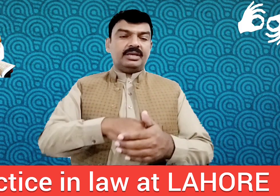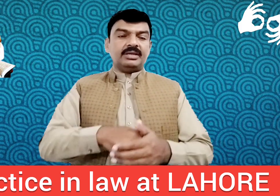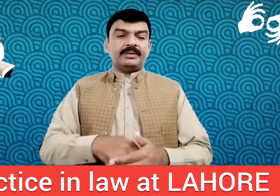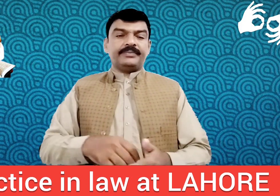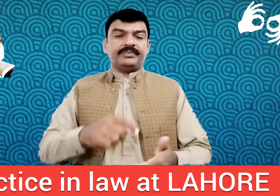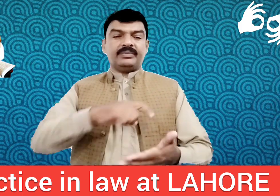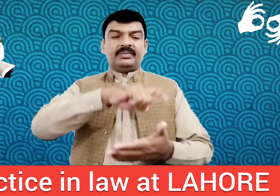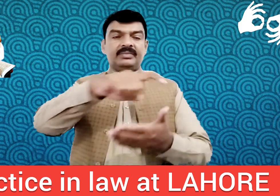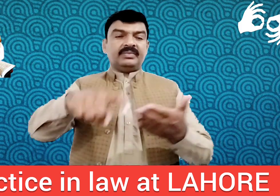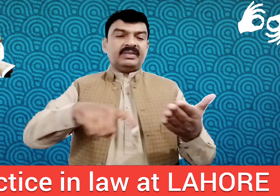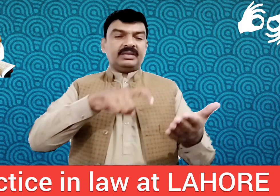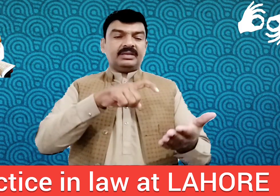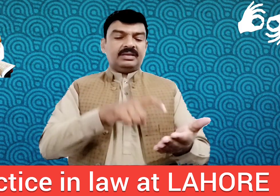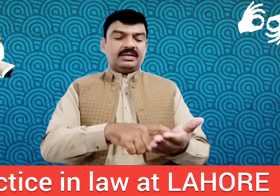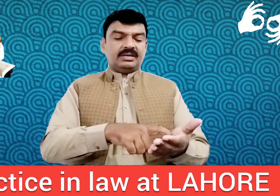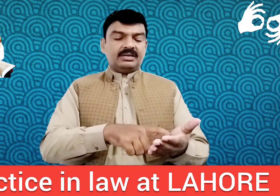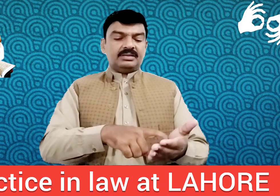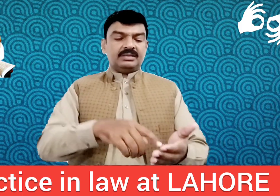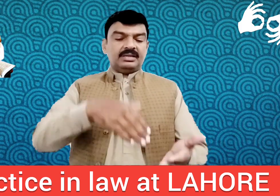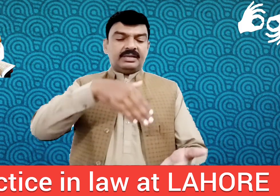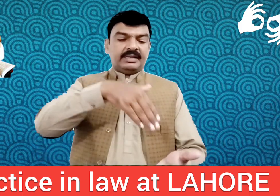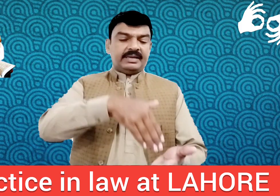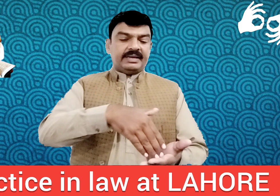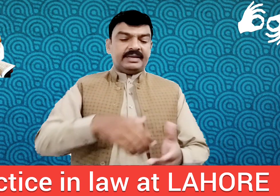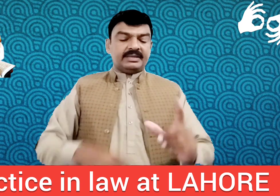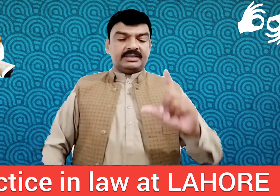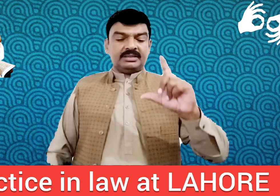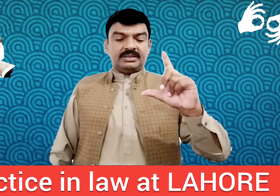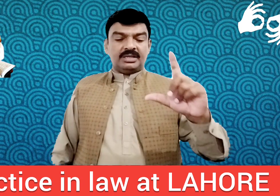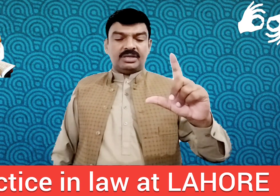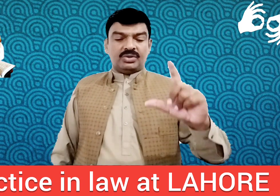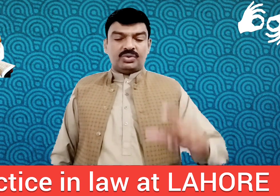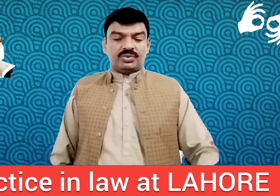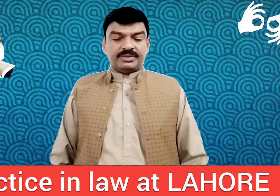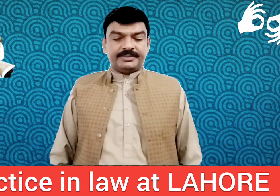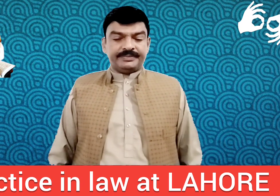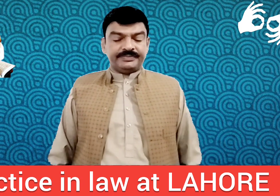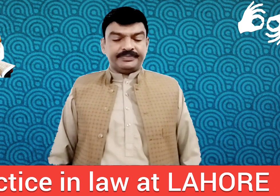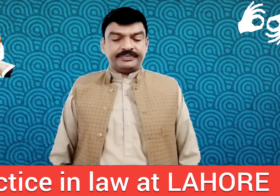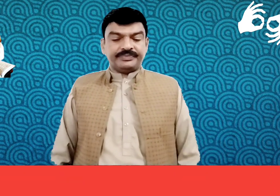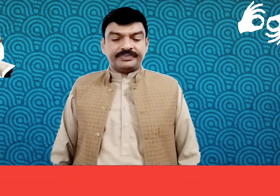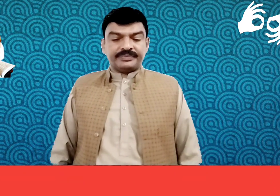in law at Lahore.